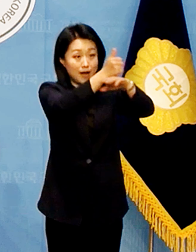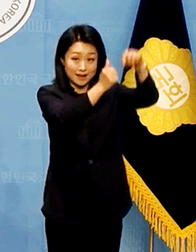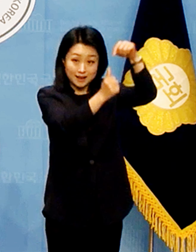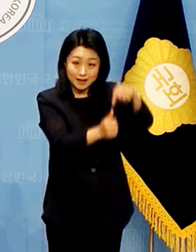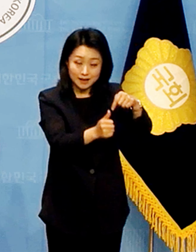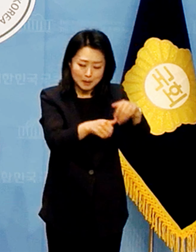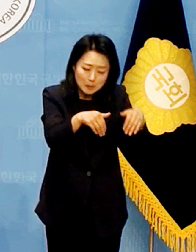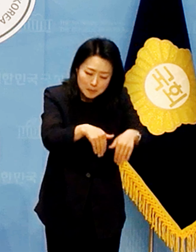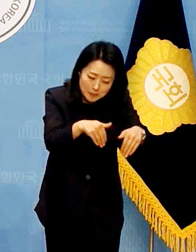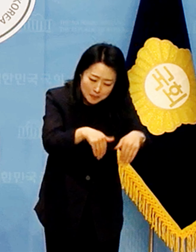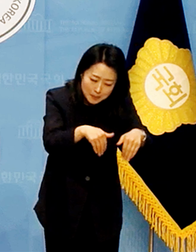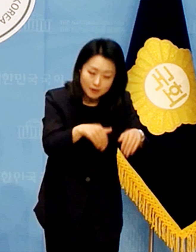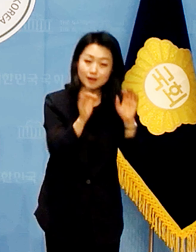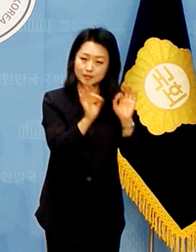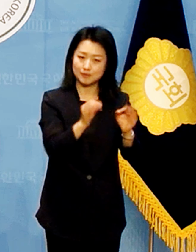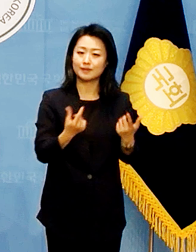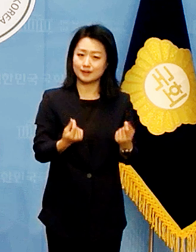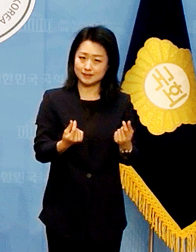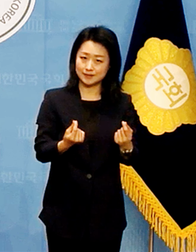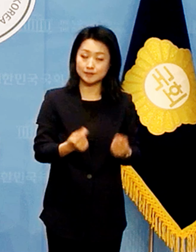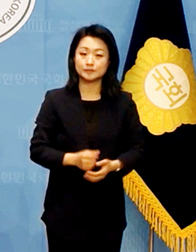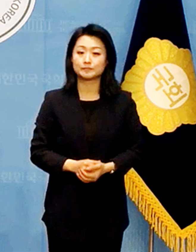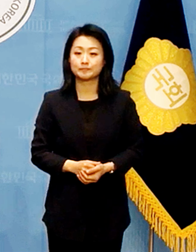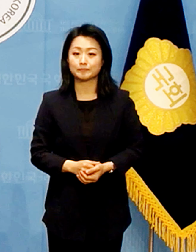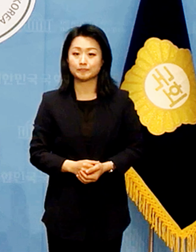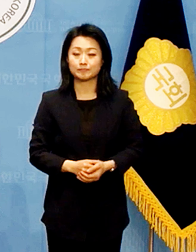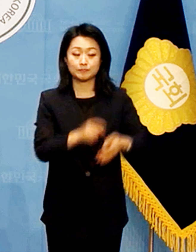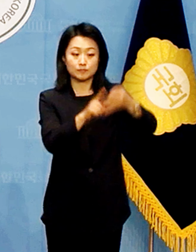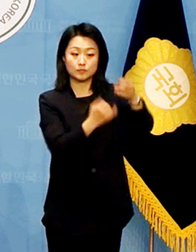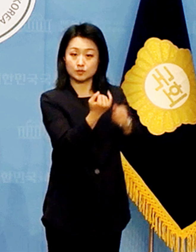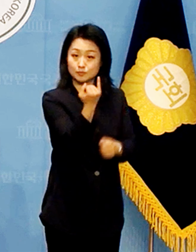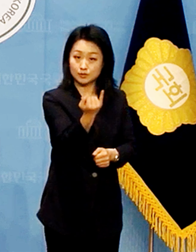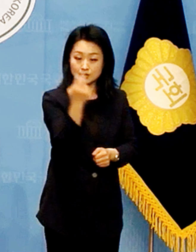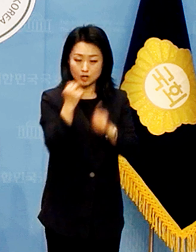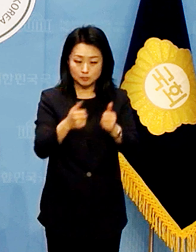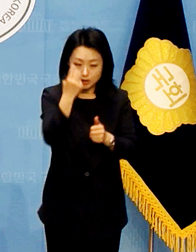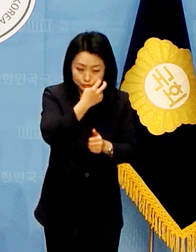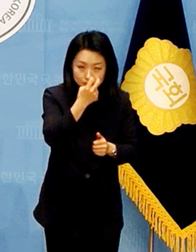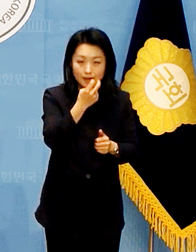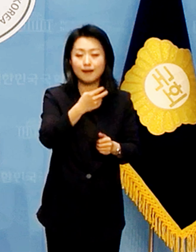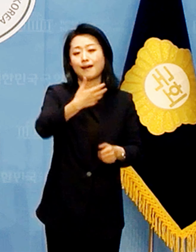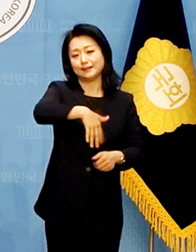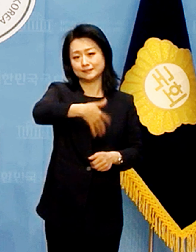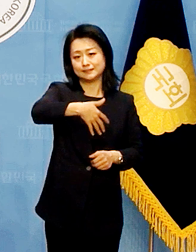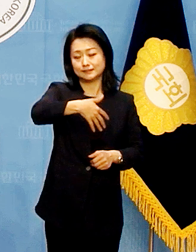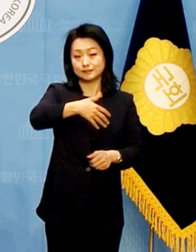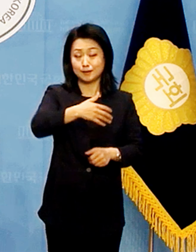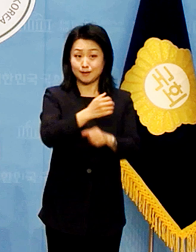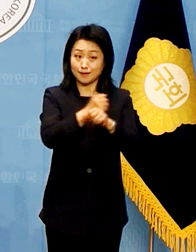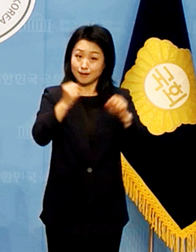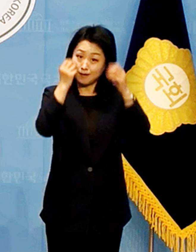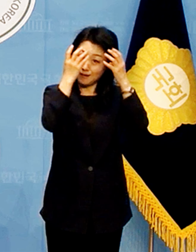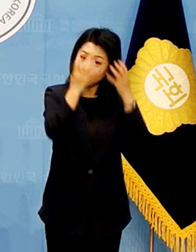따르고 있다고 봐야 할 것 같습니다. 김 여사는 아직 검찰 수사도 받지 않았는데 벌써 사면 복권 된